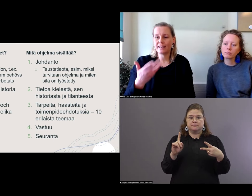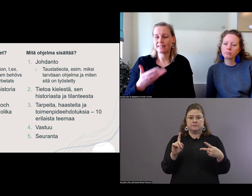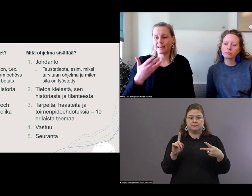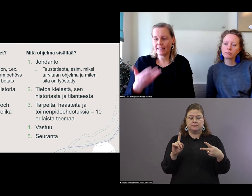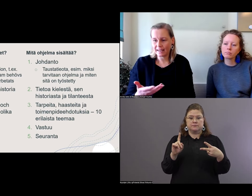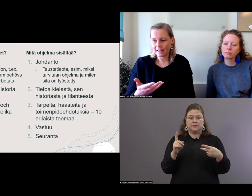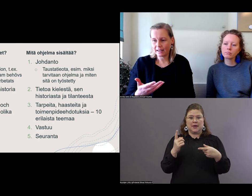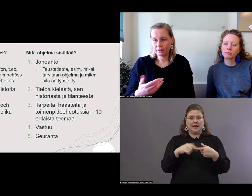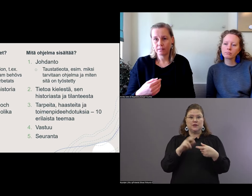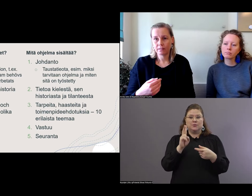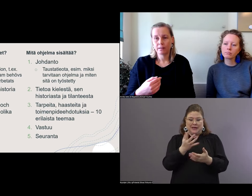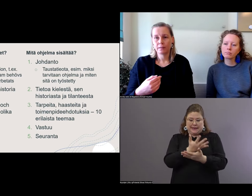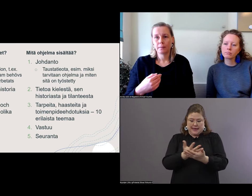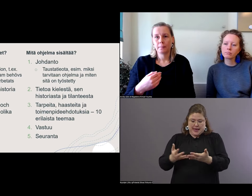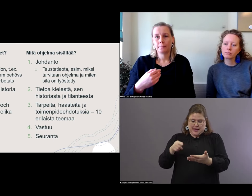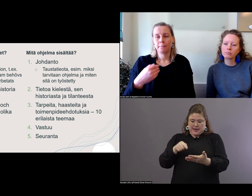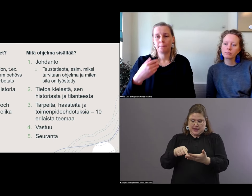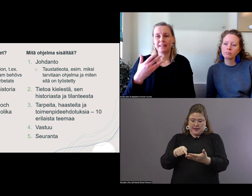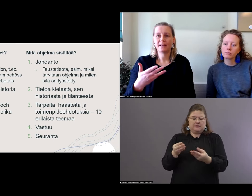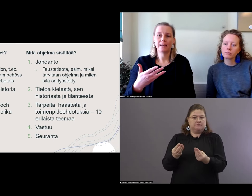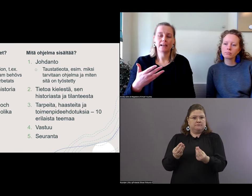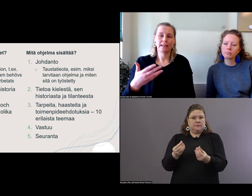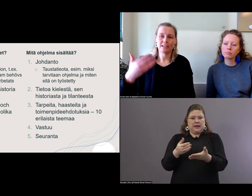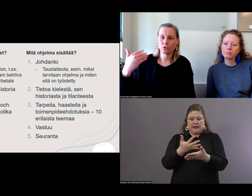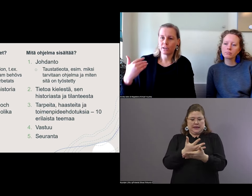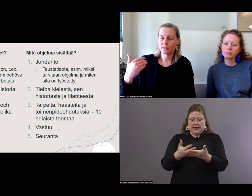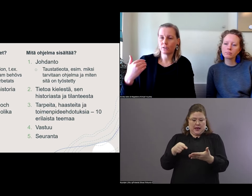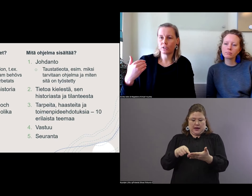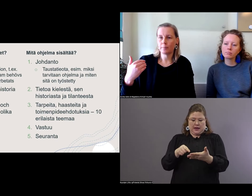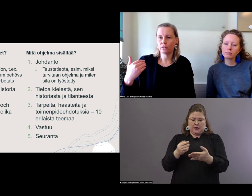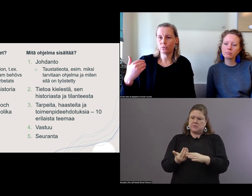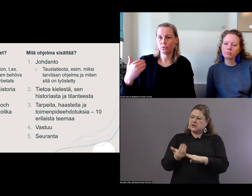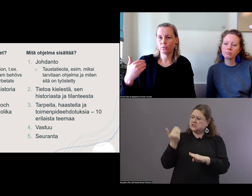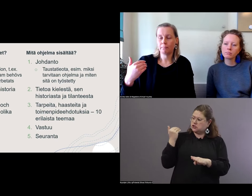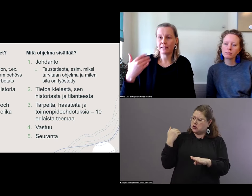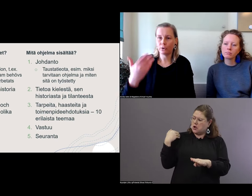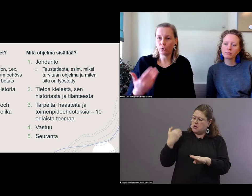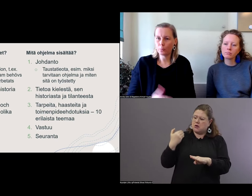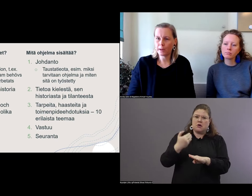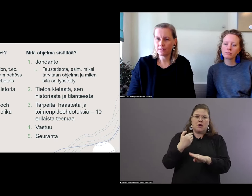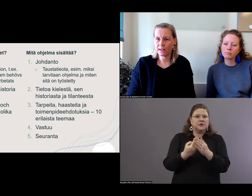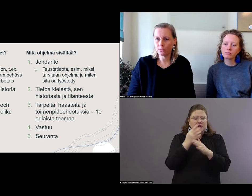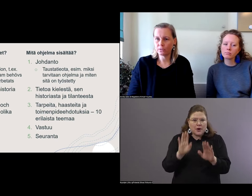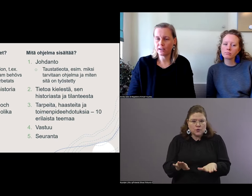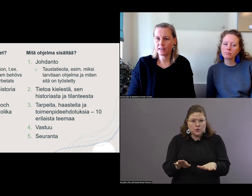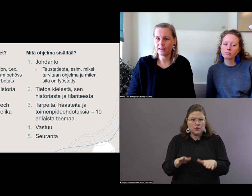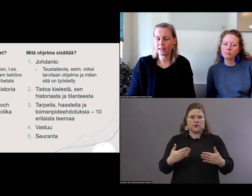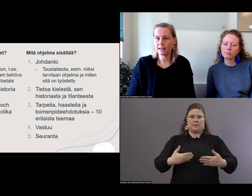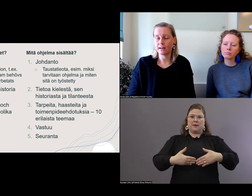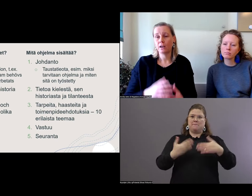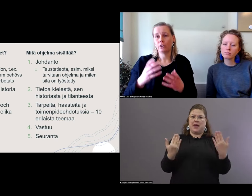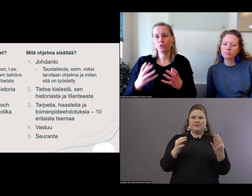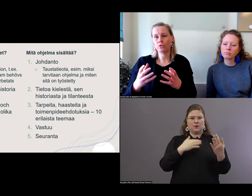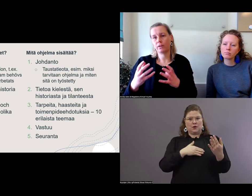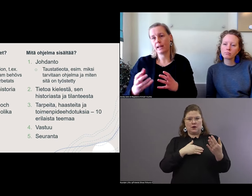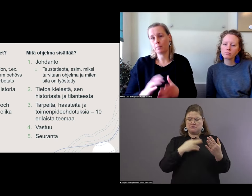liittyen siihen itse kieleen, mitä kielen historiassa on tapahtunut, miltä nykypäivä näyttää ja niin